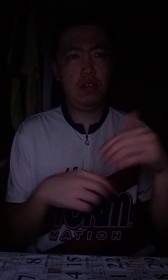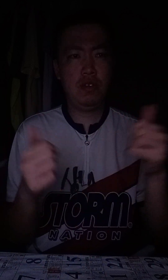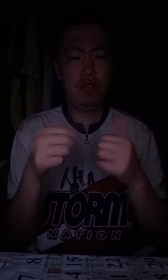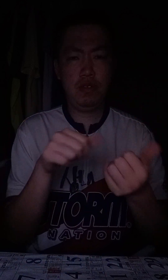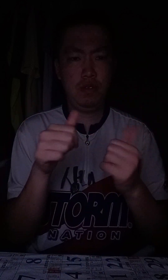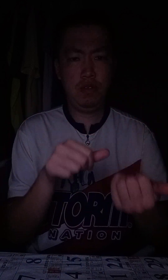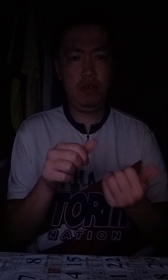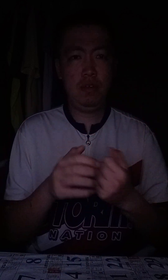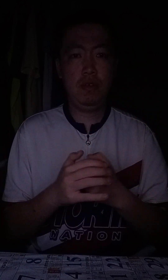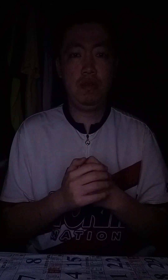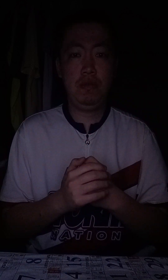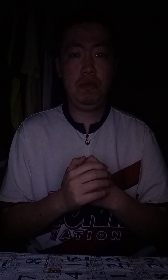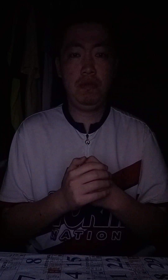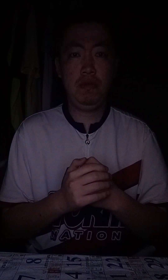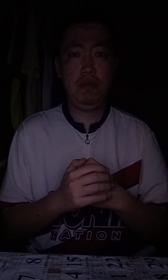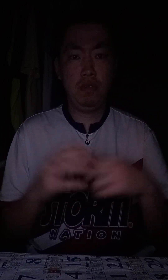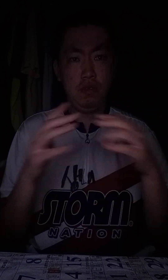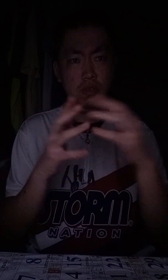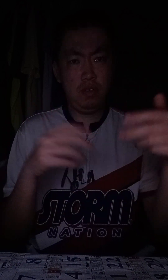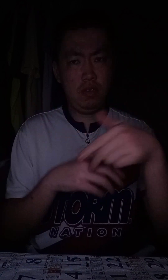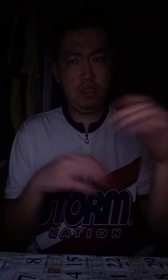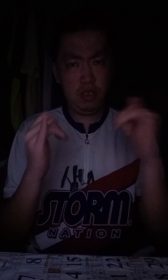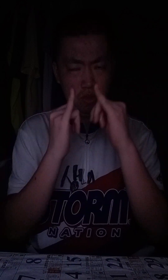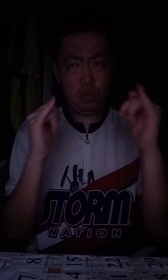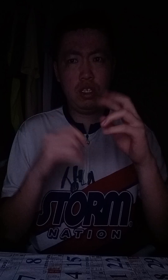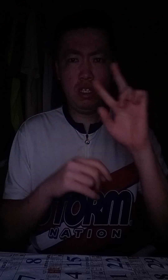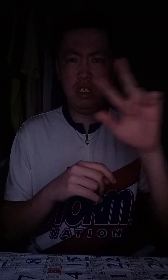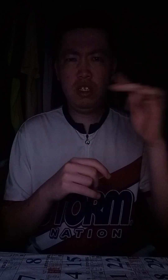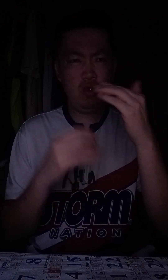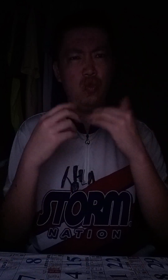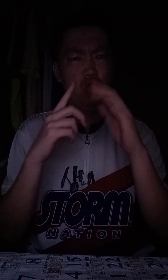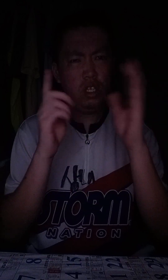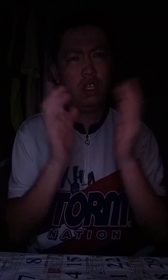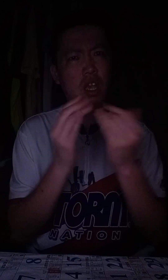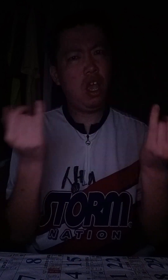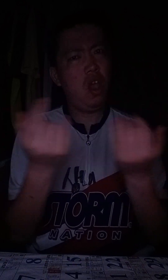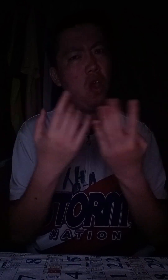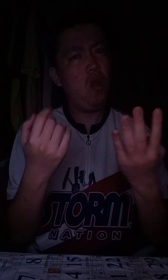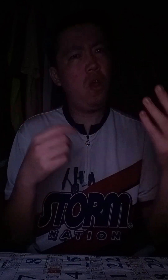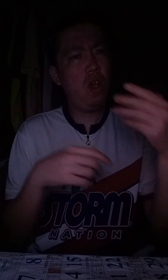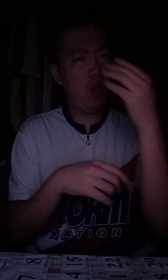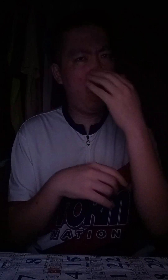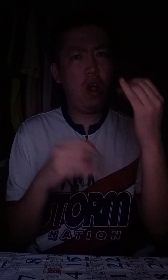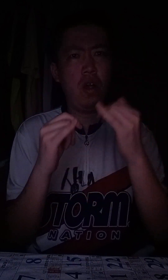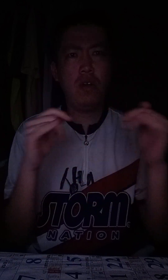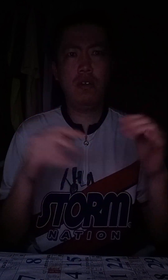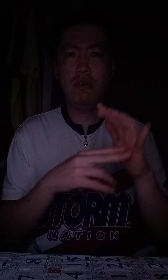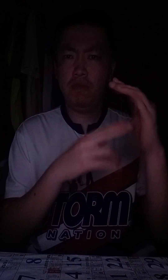숨졌습니다. 또한 버스에 타고 있던 3명이 중상, 14명은 경상을 입고 치료를 받고